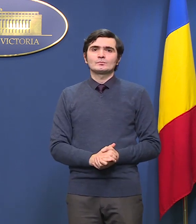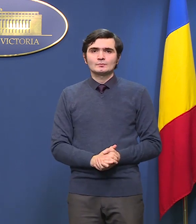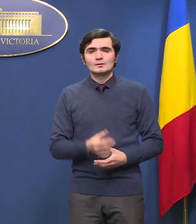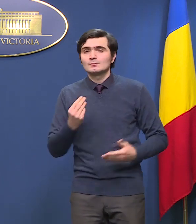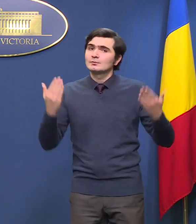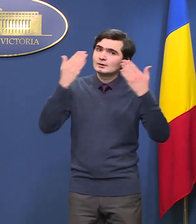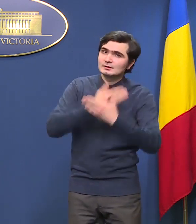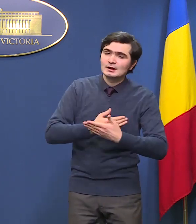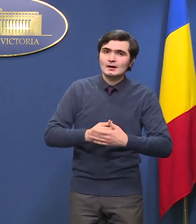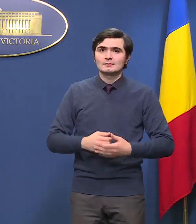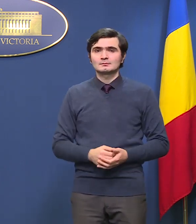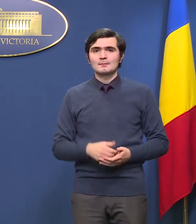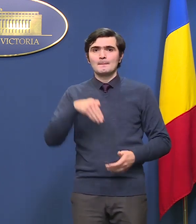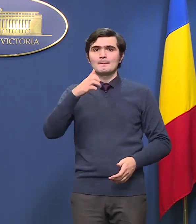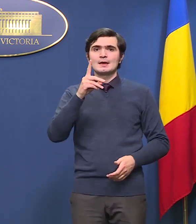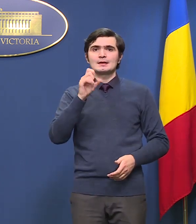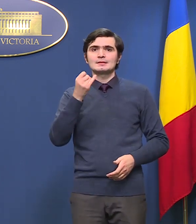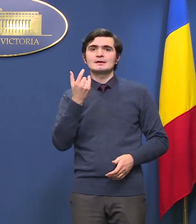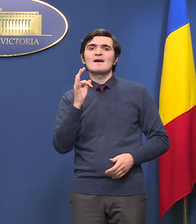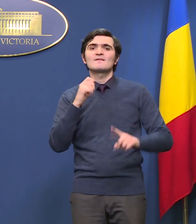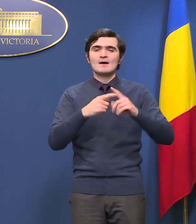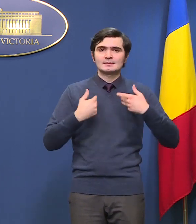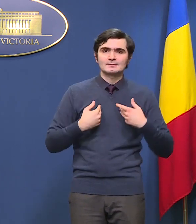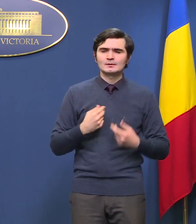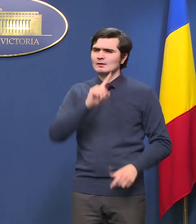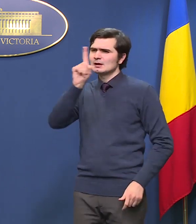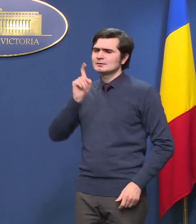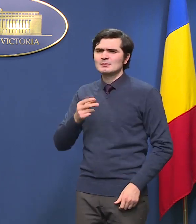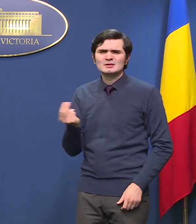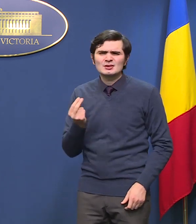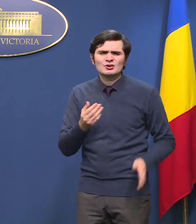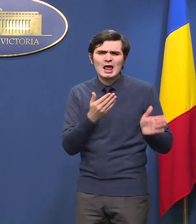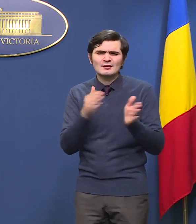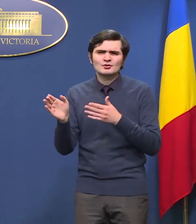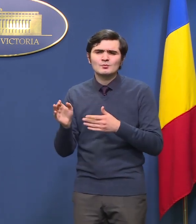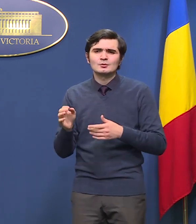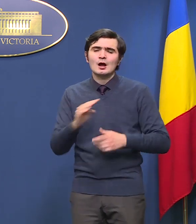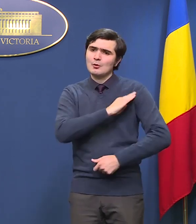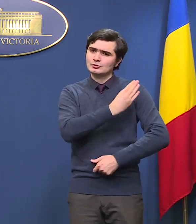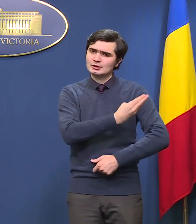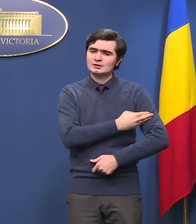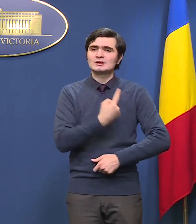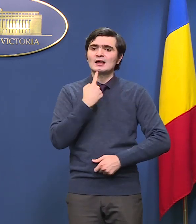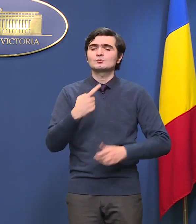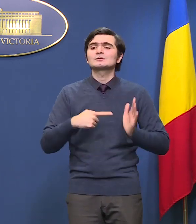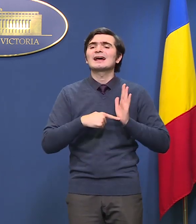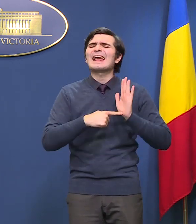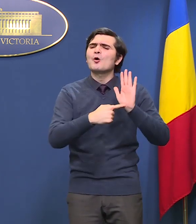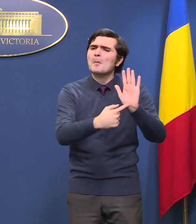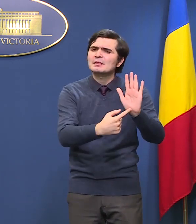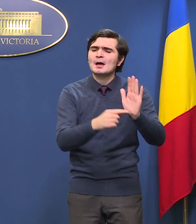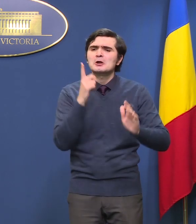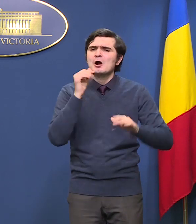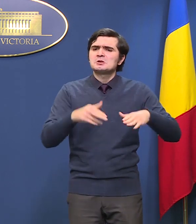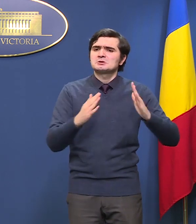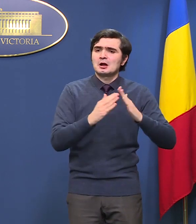Bună seara, Teodor Bobei, Mediafax. Întrebarea mea este, de ce inițial am avut o recomandare din partea autorităților către oameni de a sta în